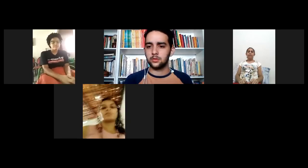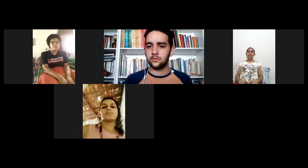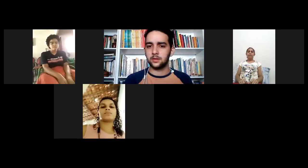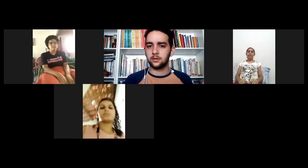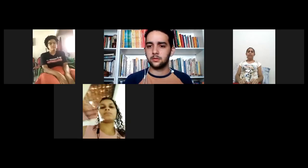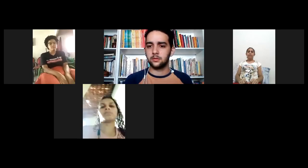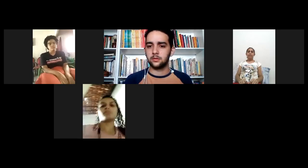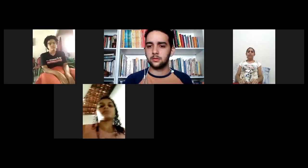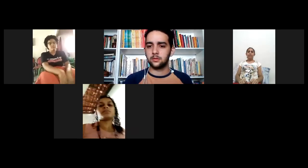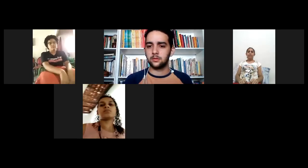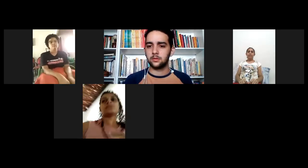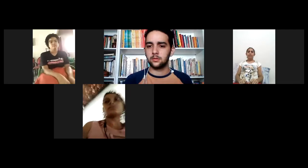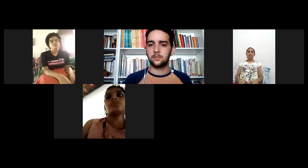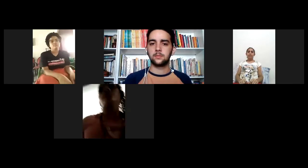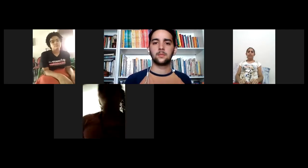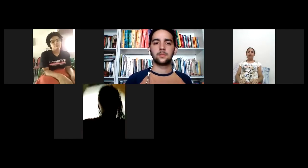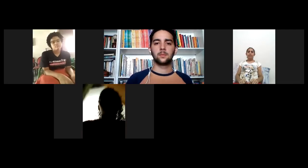Não tô te vendo.